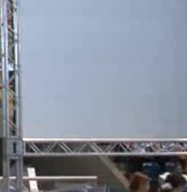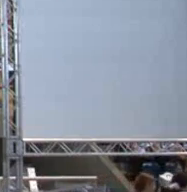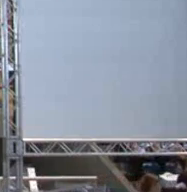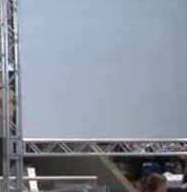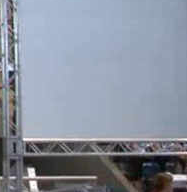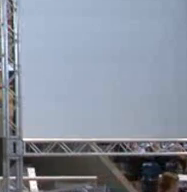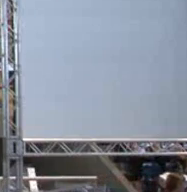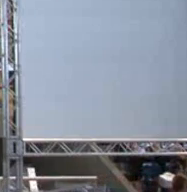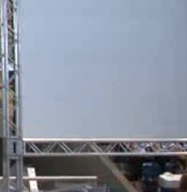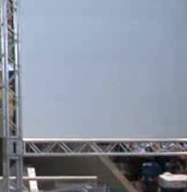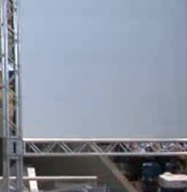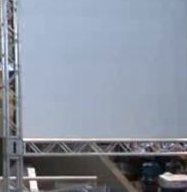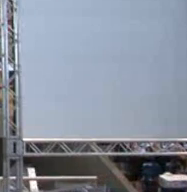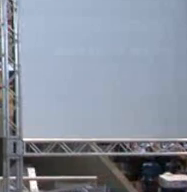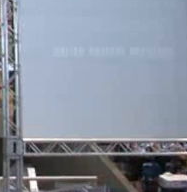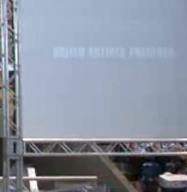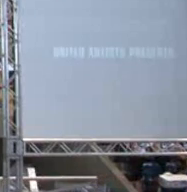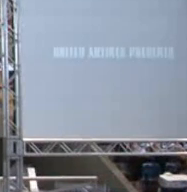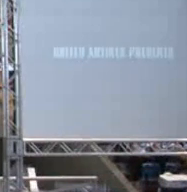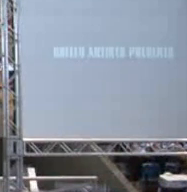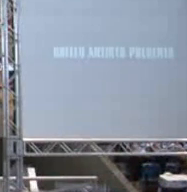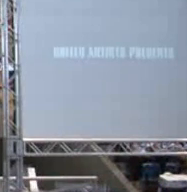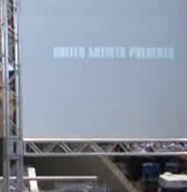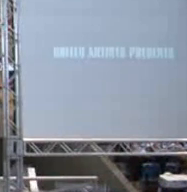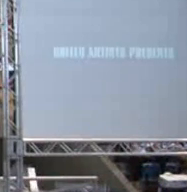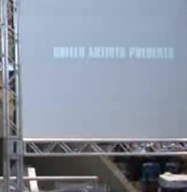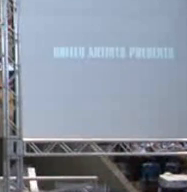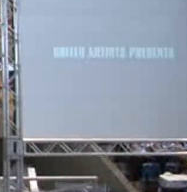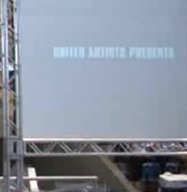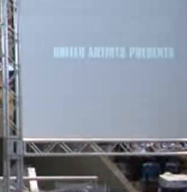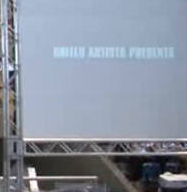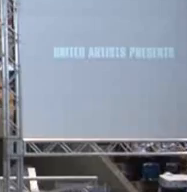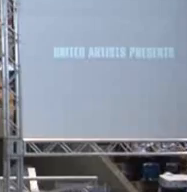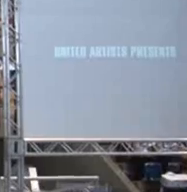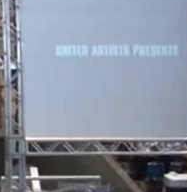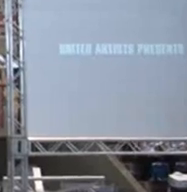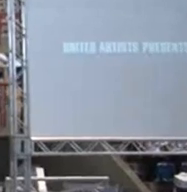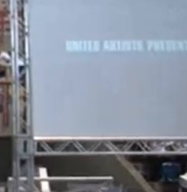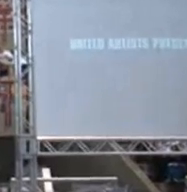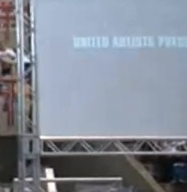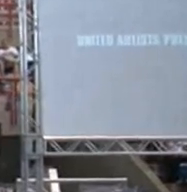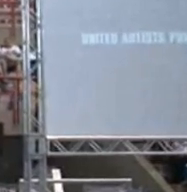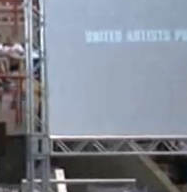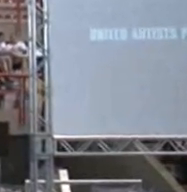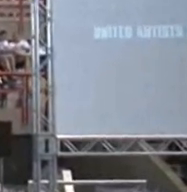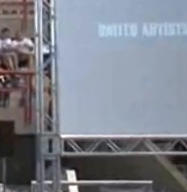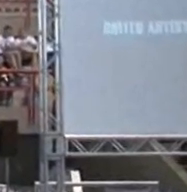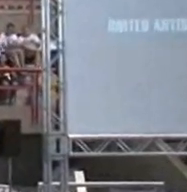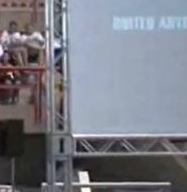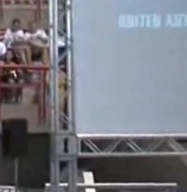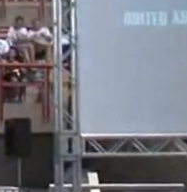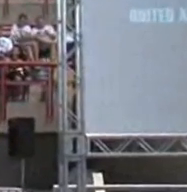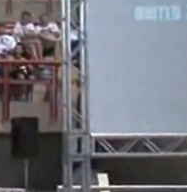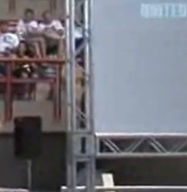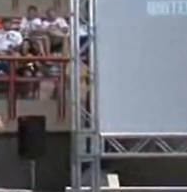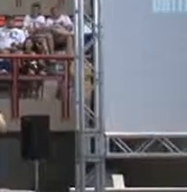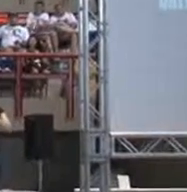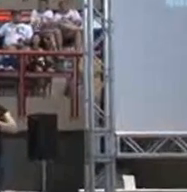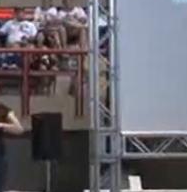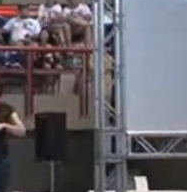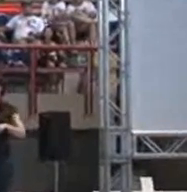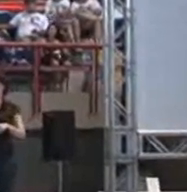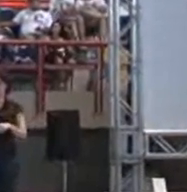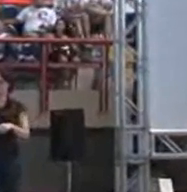bem essa cena ela exibe um pouco do sentimento que tinha na época como EUA